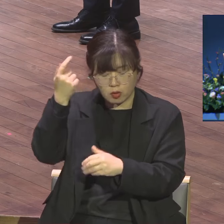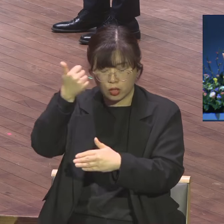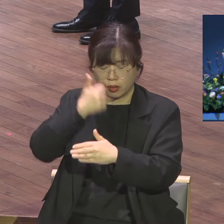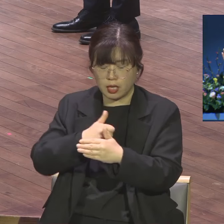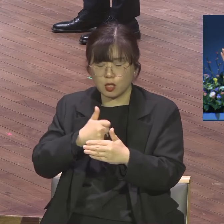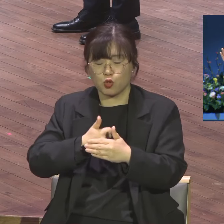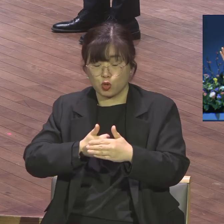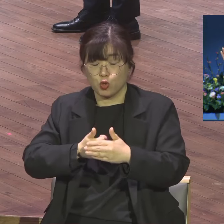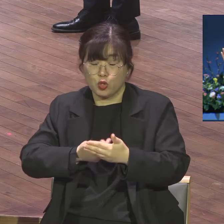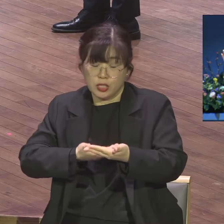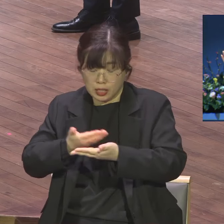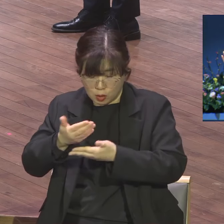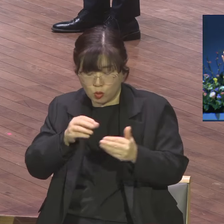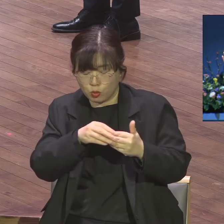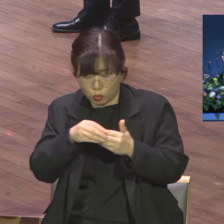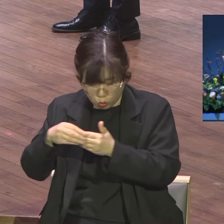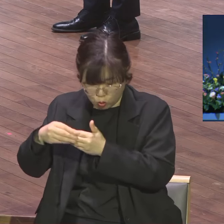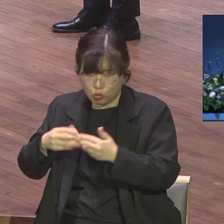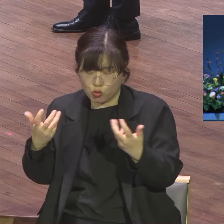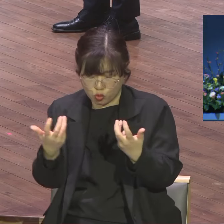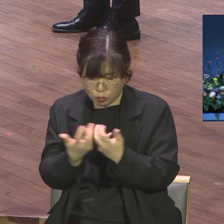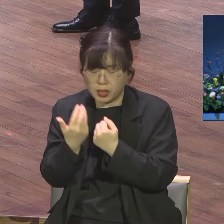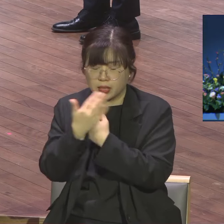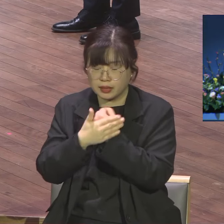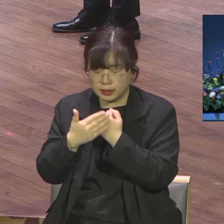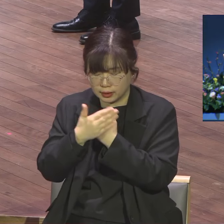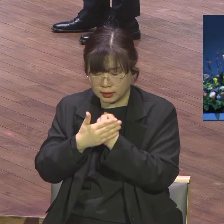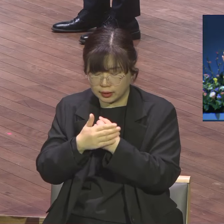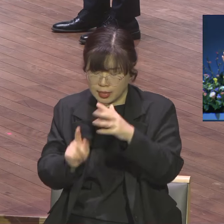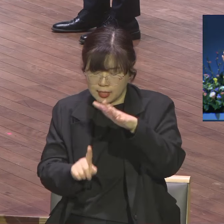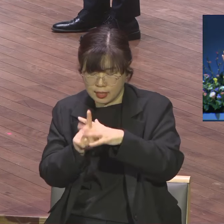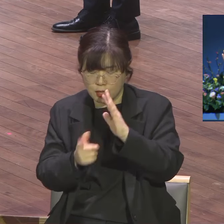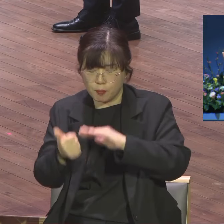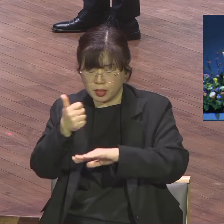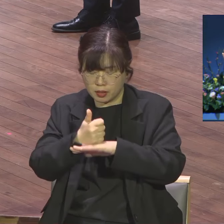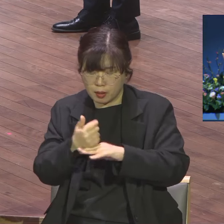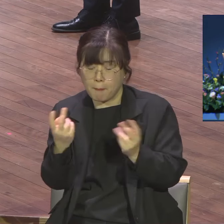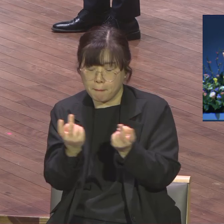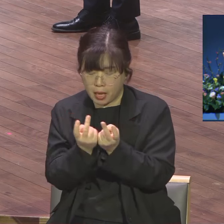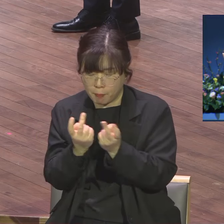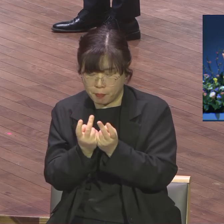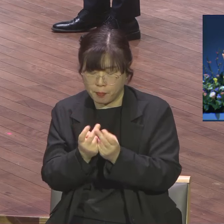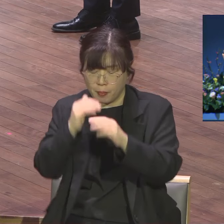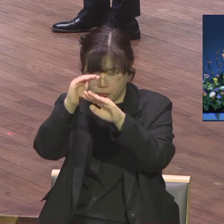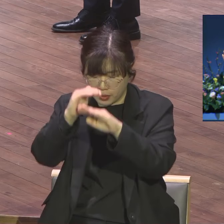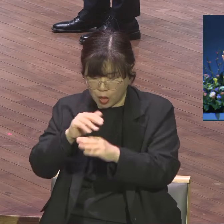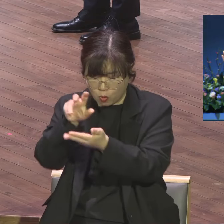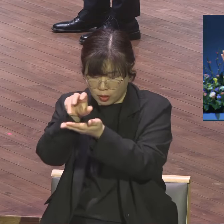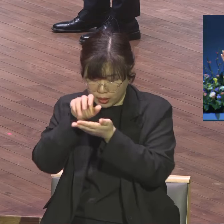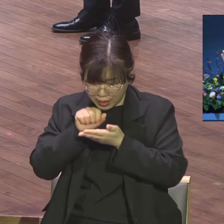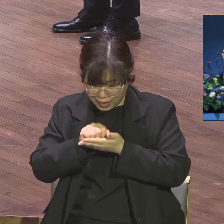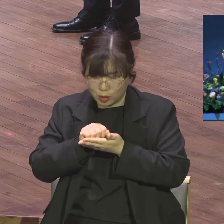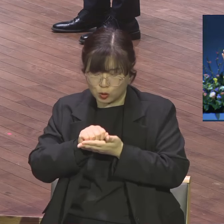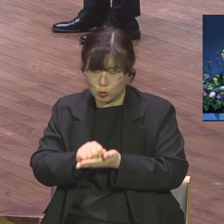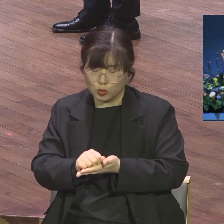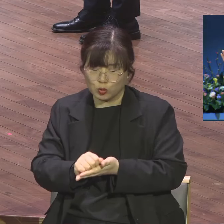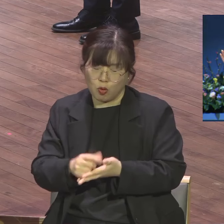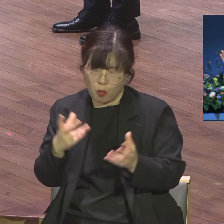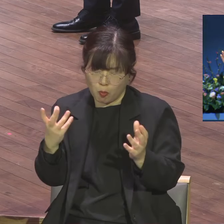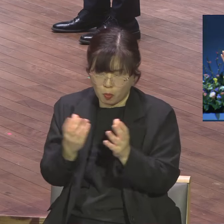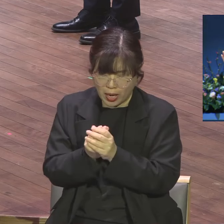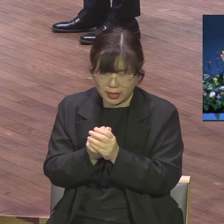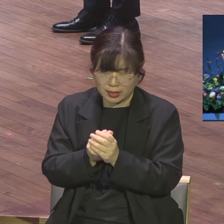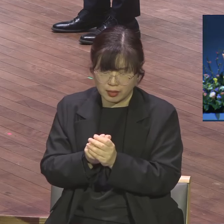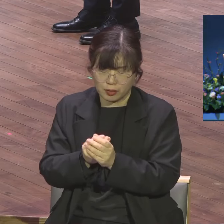내조인도 역사교통 충만하신 은혜가 서밋으로 가는 길의 응답을 누리며 견고한 언약의 망대와 절대 순종의 망대를